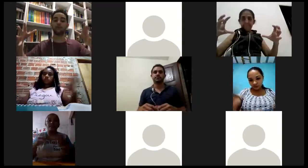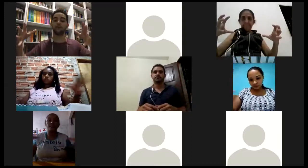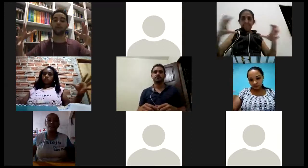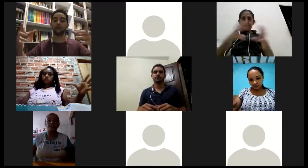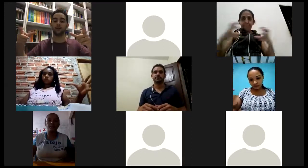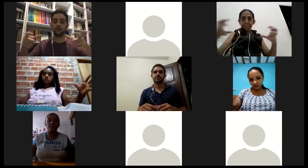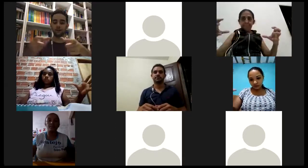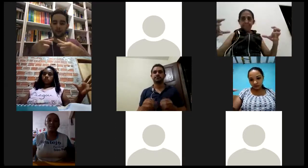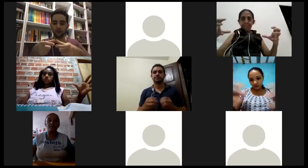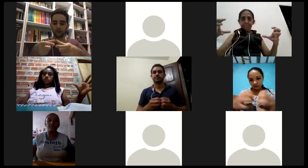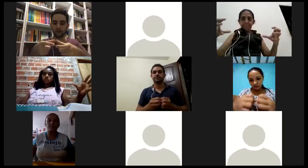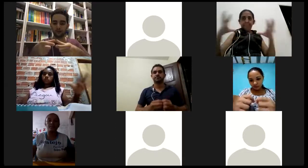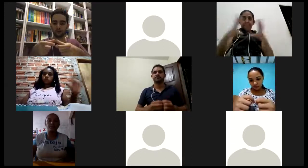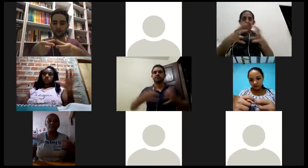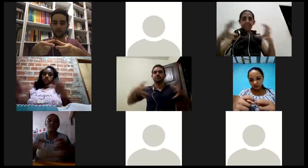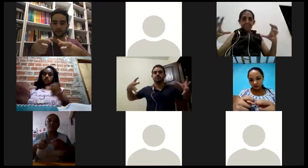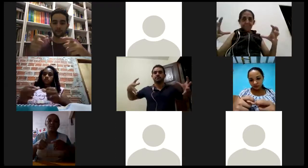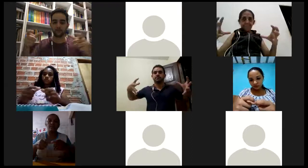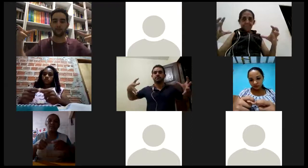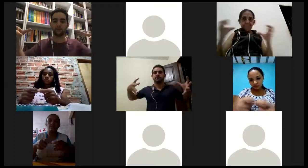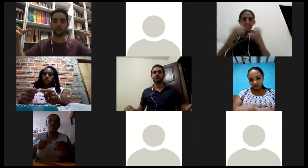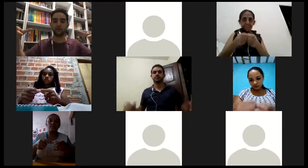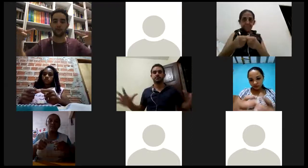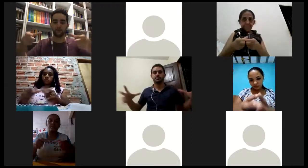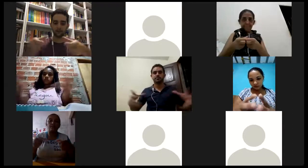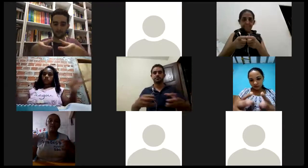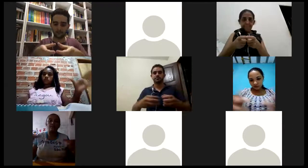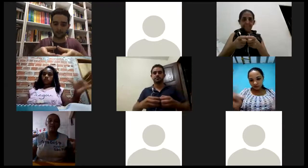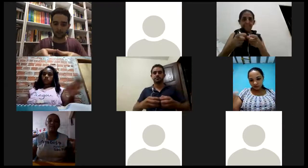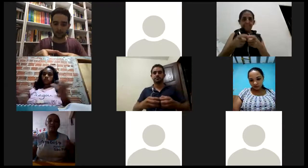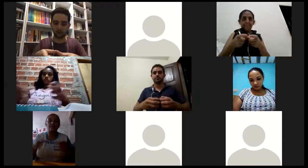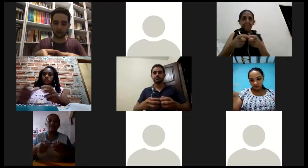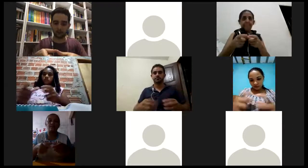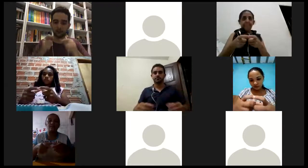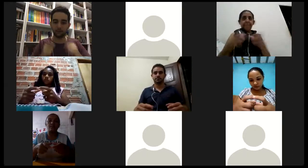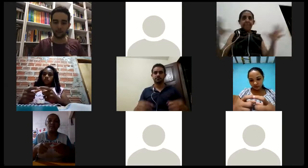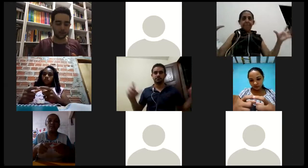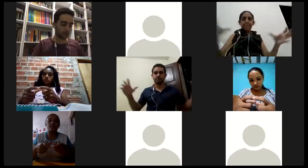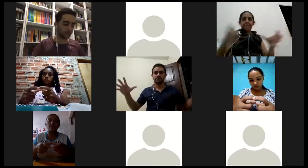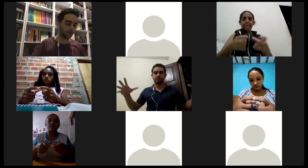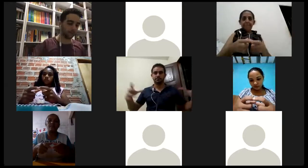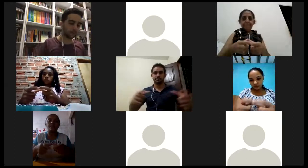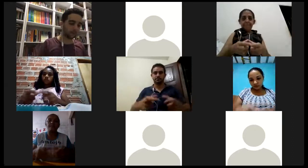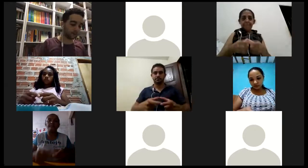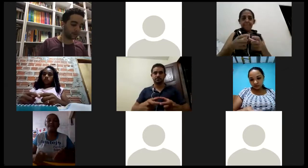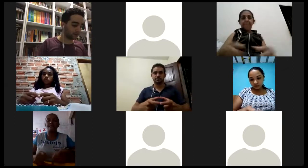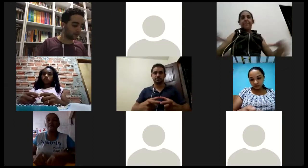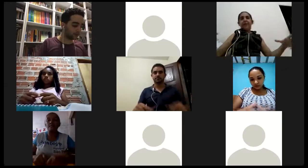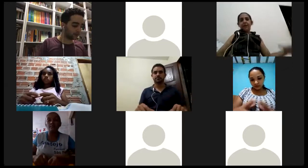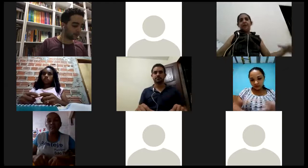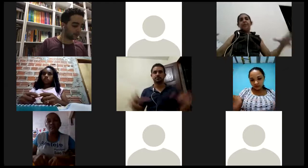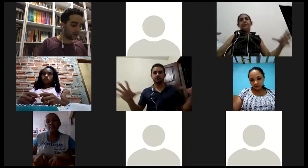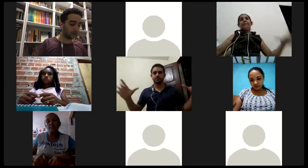grande e pequeno. Vai de fora para dentro, que é pequeno.